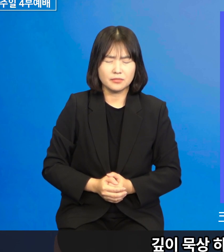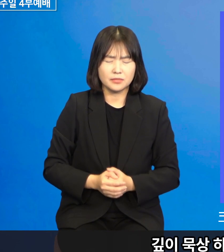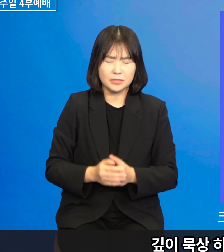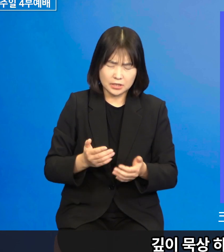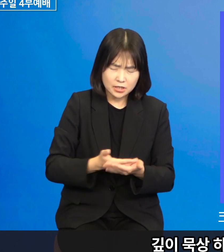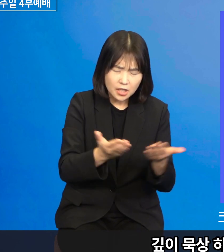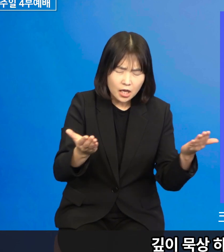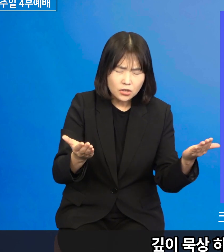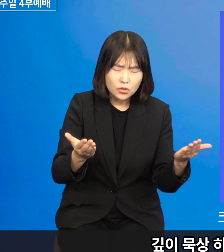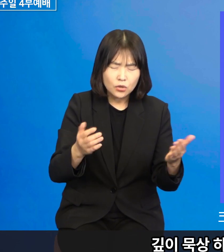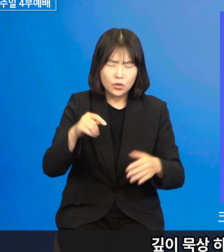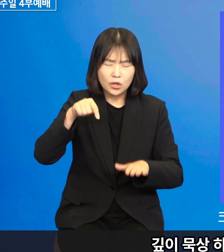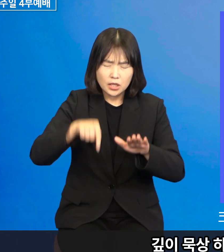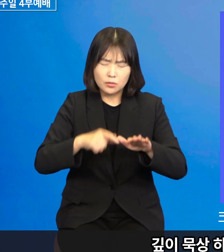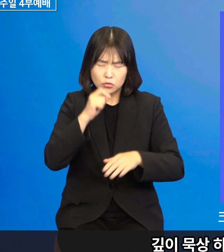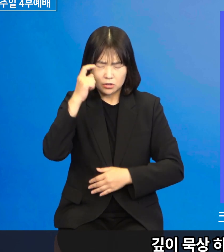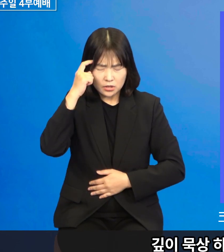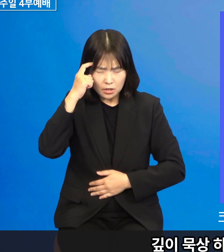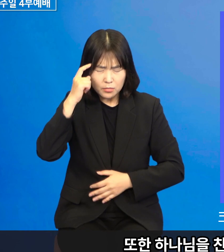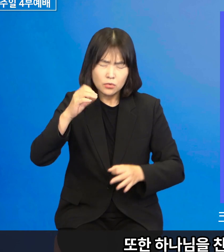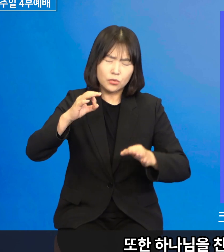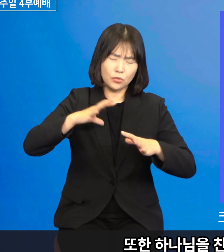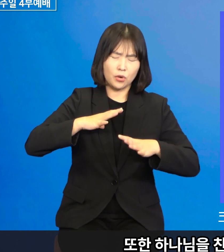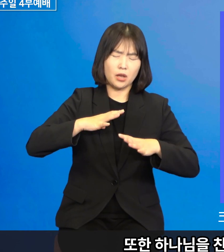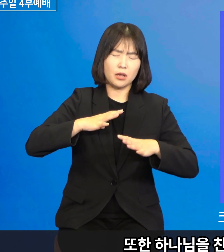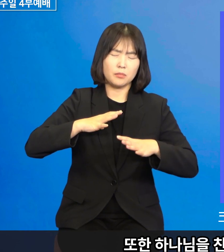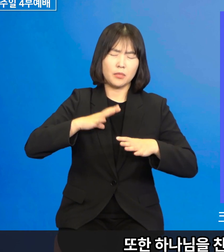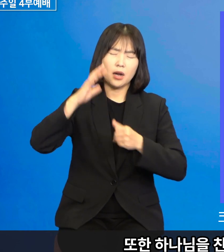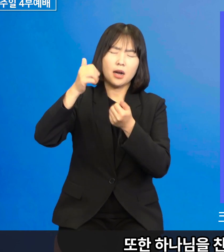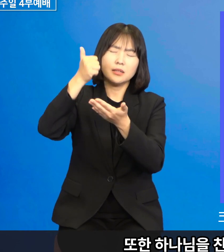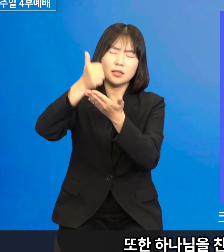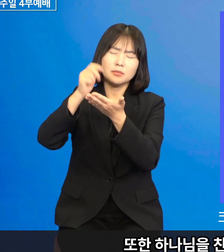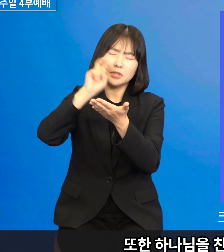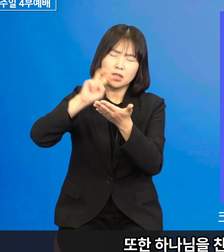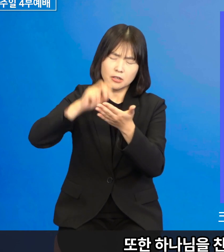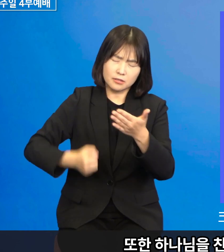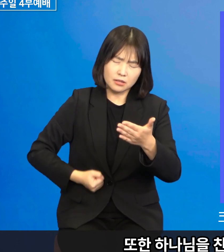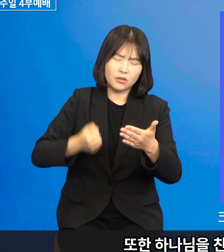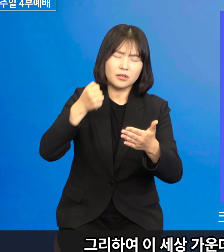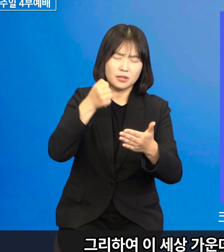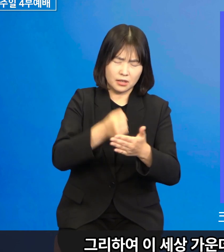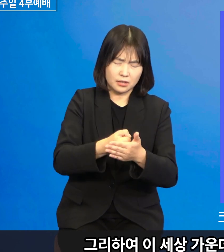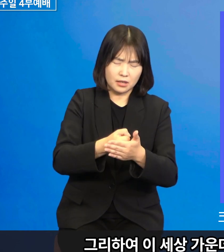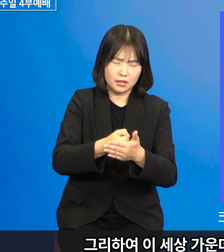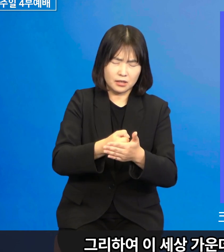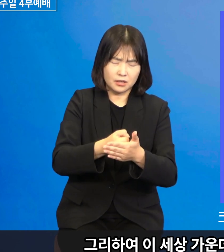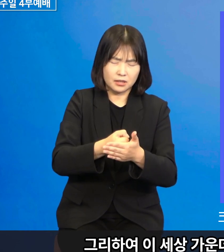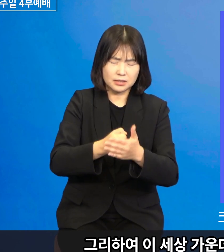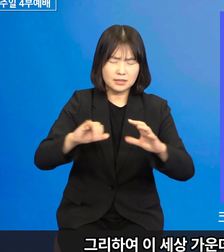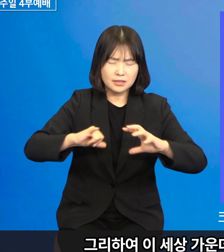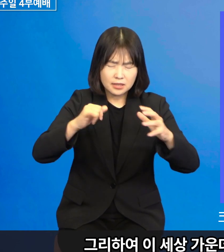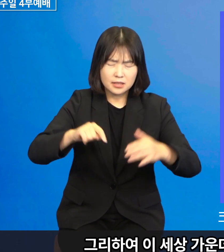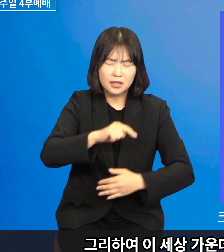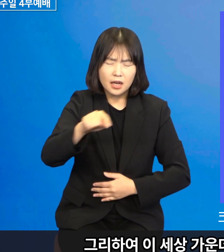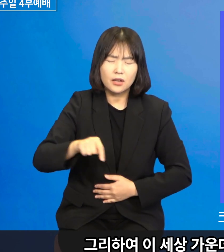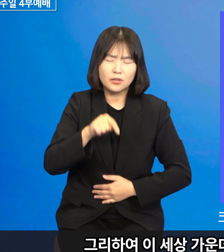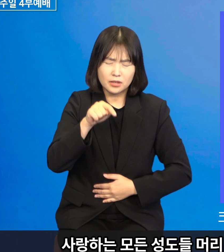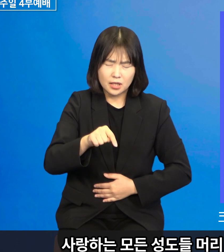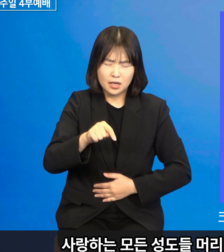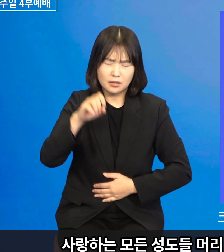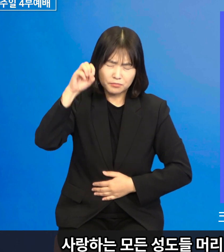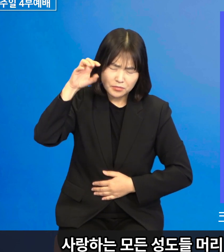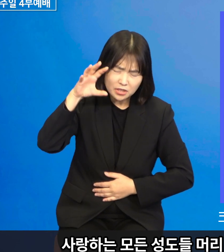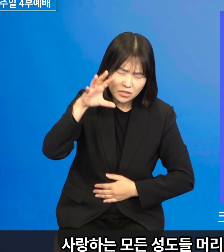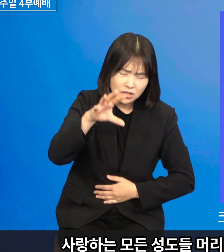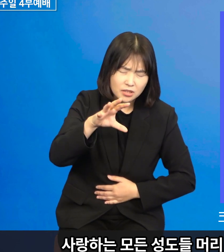나누고 깊이 묵상하며 놀라워하며 또한 하나님을 찬양하기로 결단하는, 그래야 이 세상 가운데 빛으로 나가기로 결단한